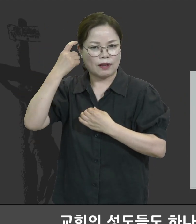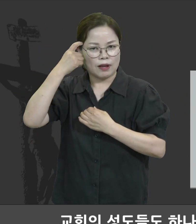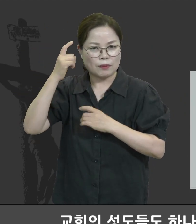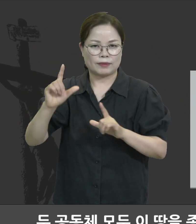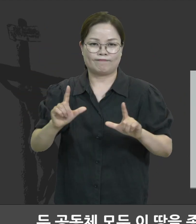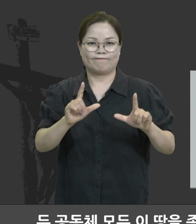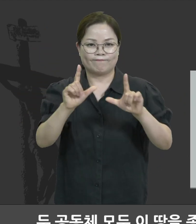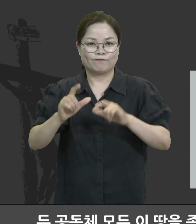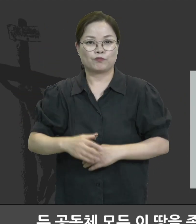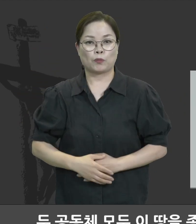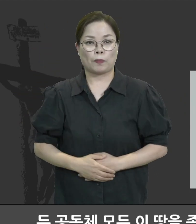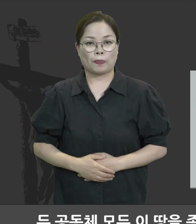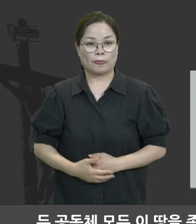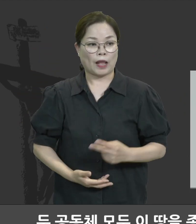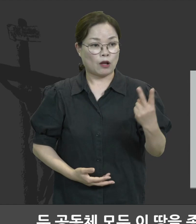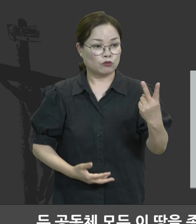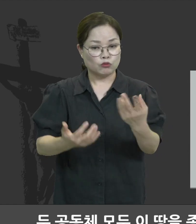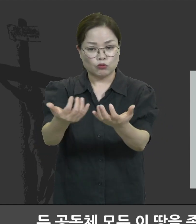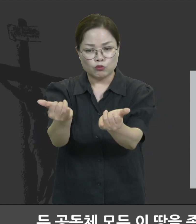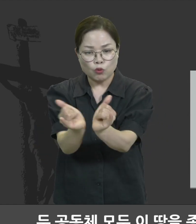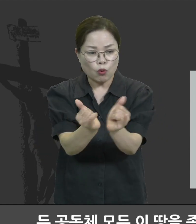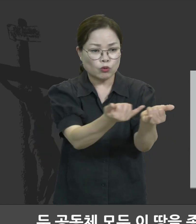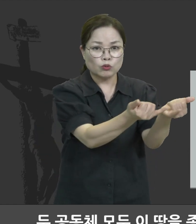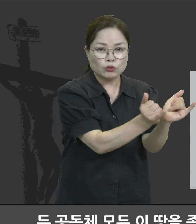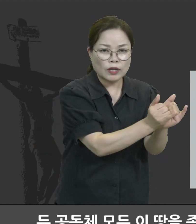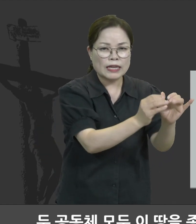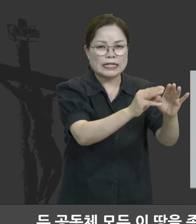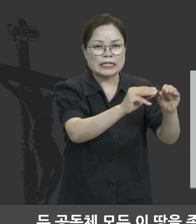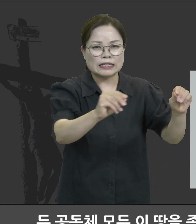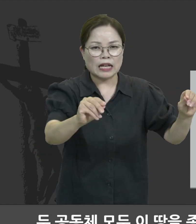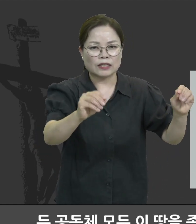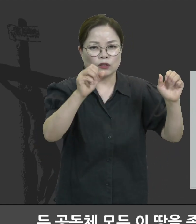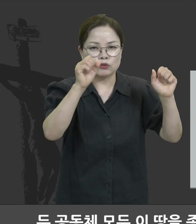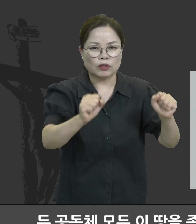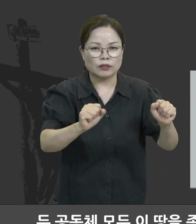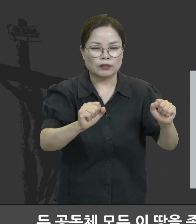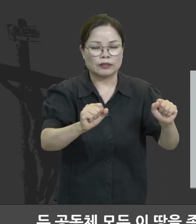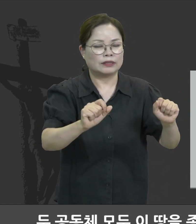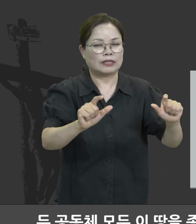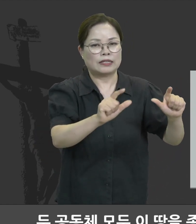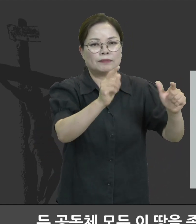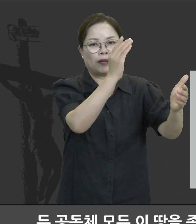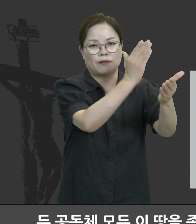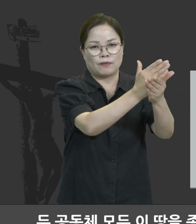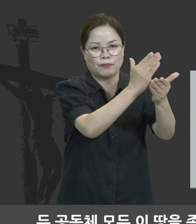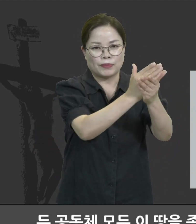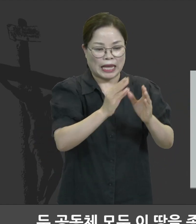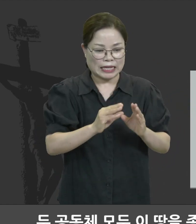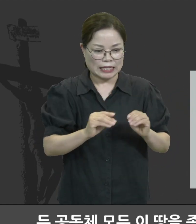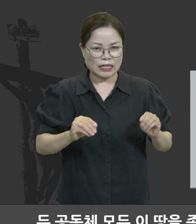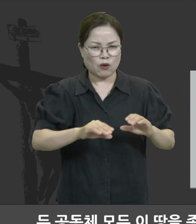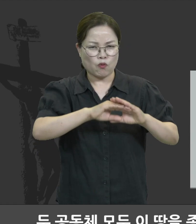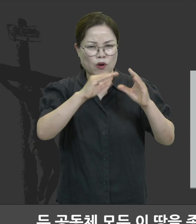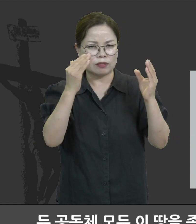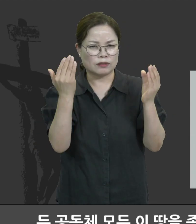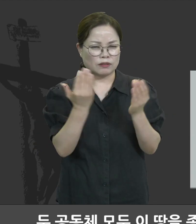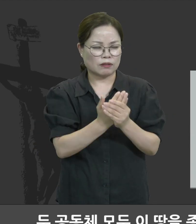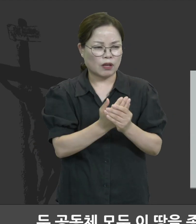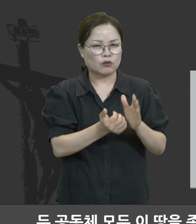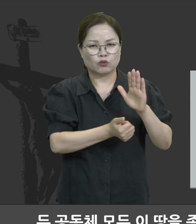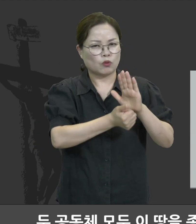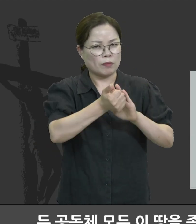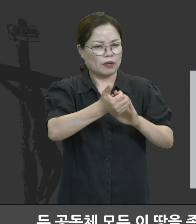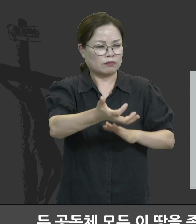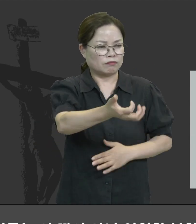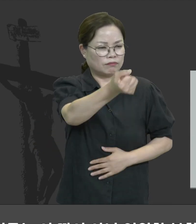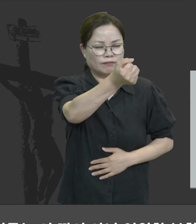살아갑니다. 두 공동체 모두 이 땅을 종착지로 삼지 않기에 이 땅에 완전한 소망을 두지